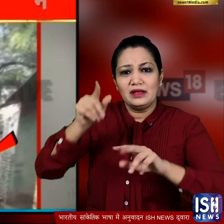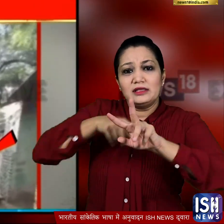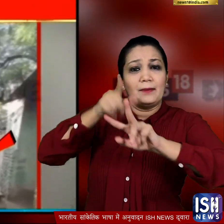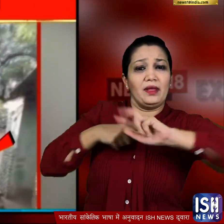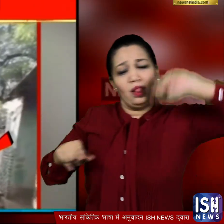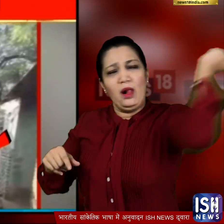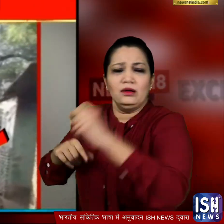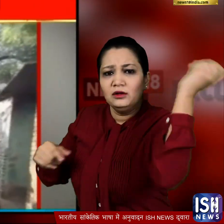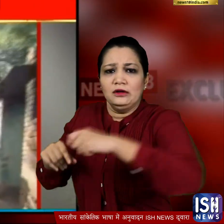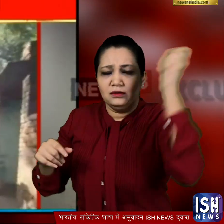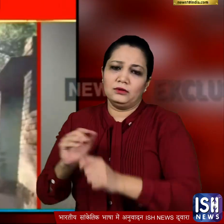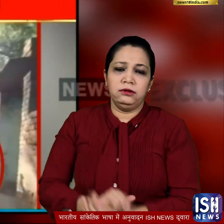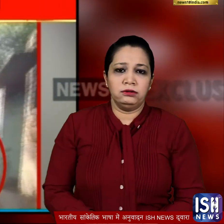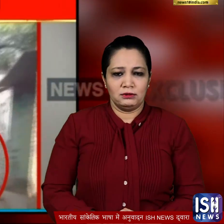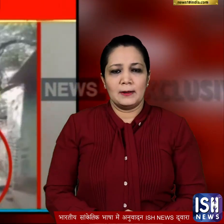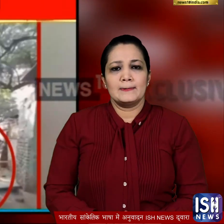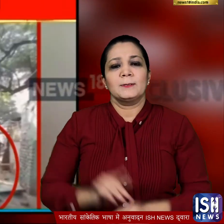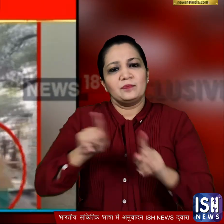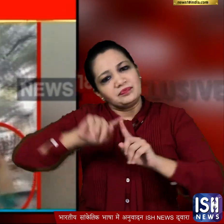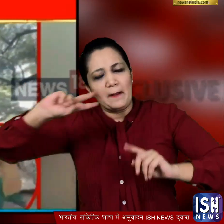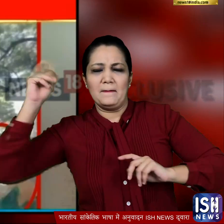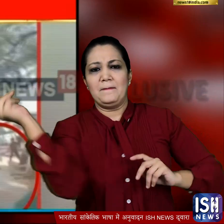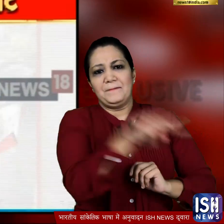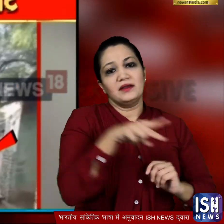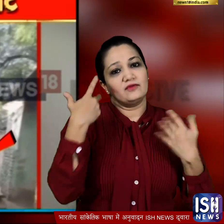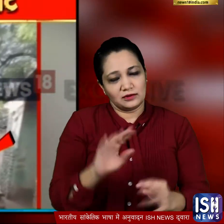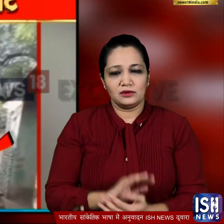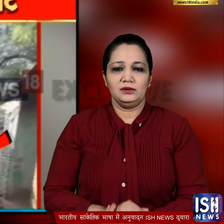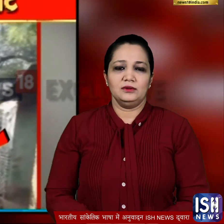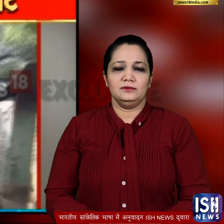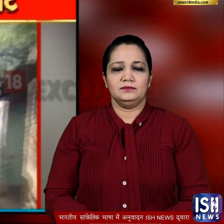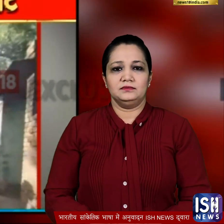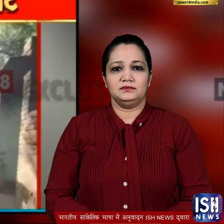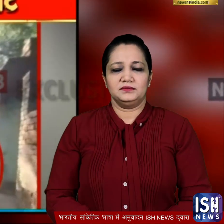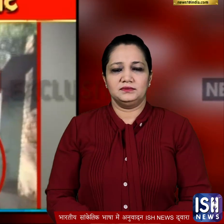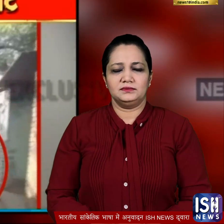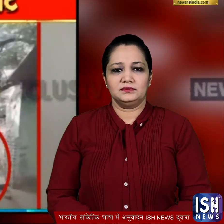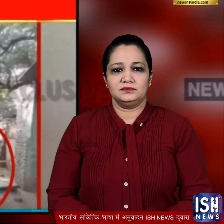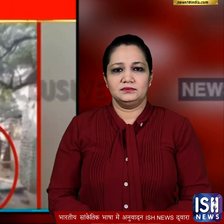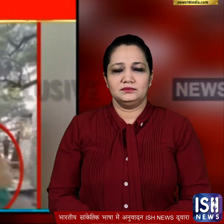को चप्पल से पीटने लगी, लेकिन तुरंत ही उसे इस हमले का जवाब भी मिल गया।